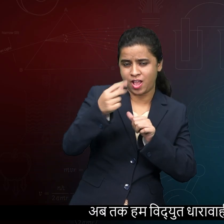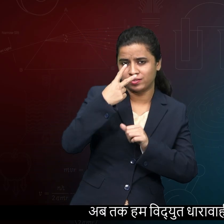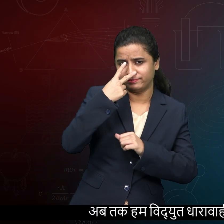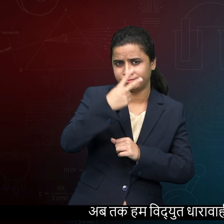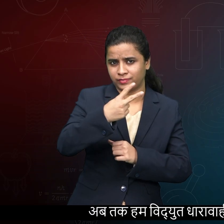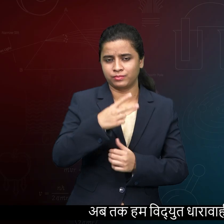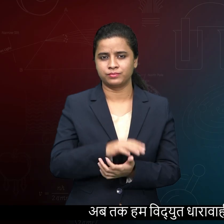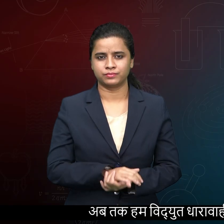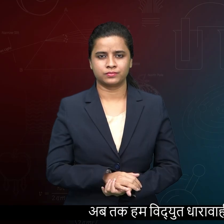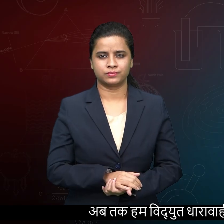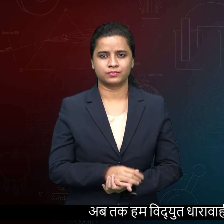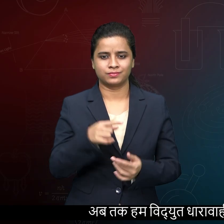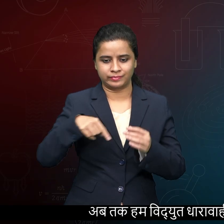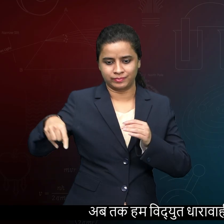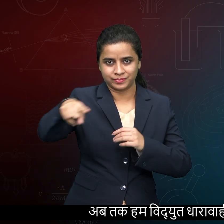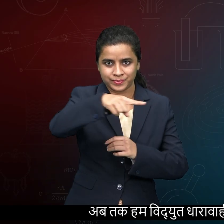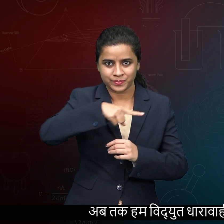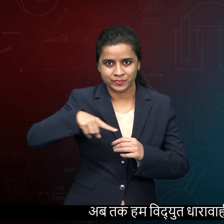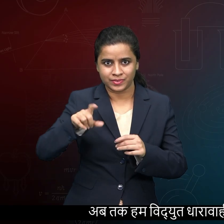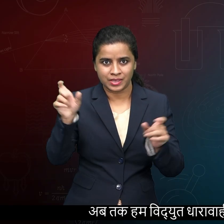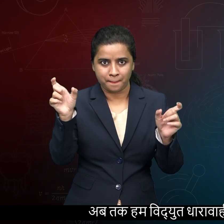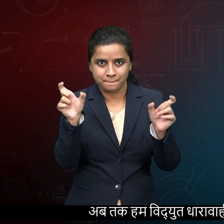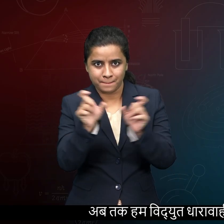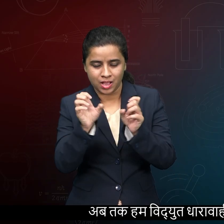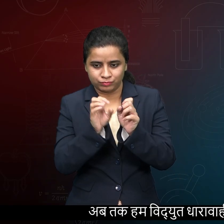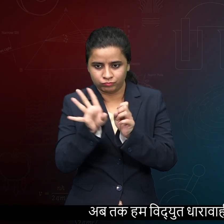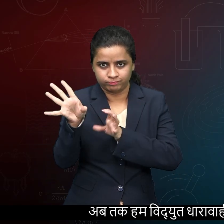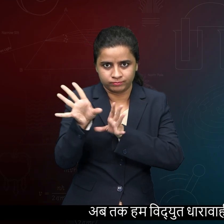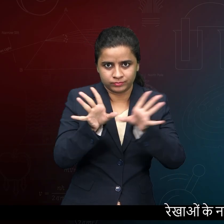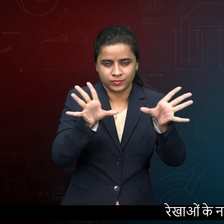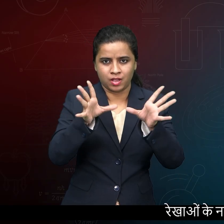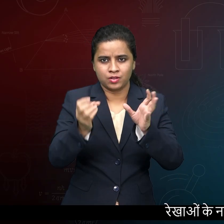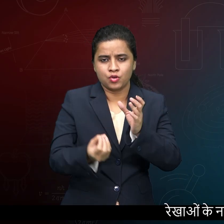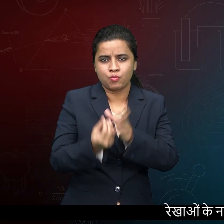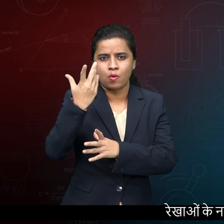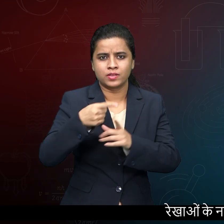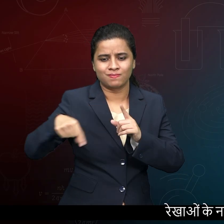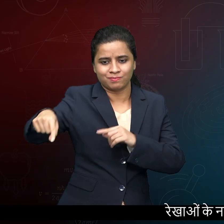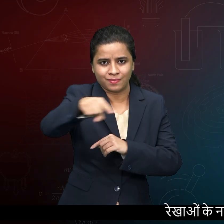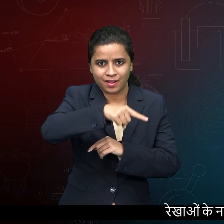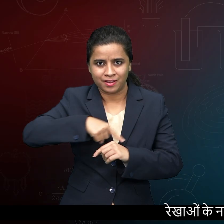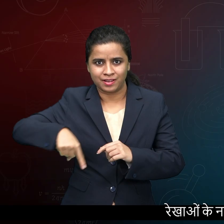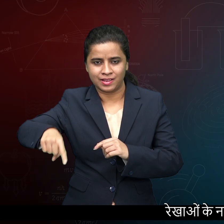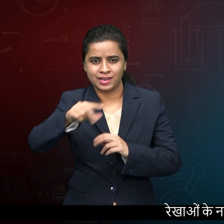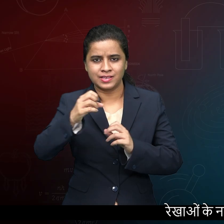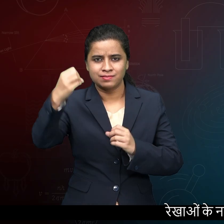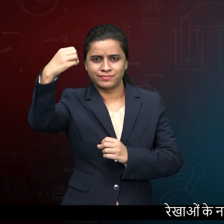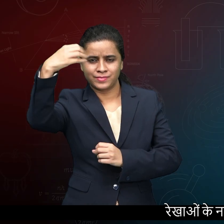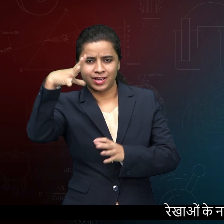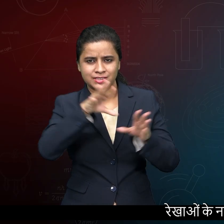सीधे तार के चारों ओर उत्पन्न चुंबकीय क्षेत्र रेखाओं के नमूने का प्रेक्षण कर चुके